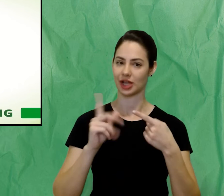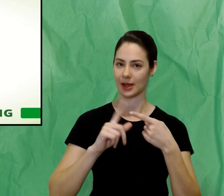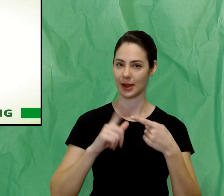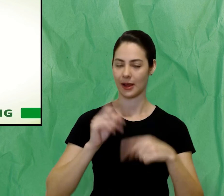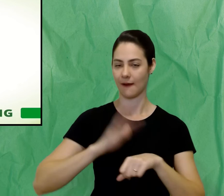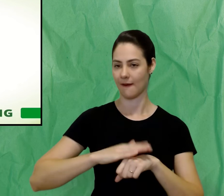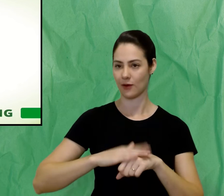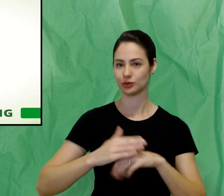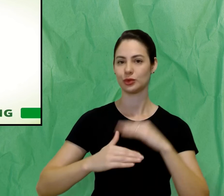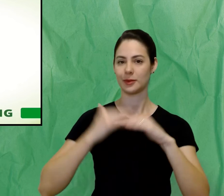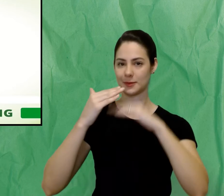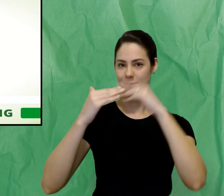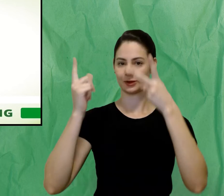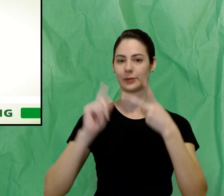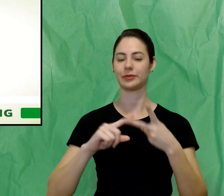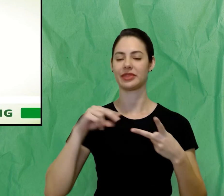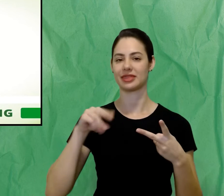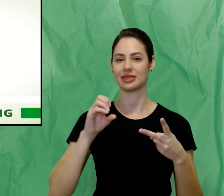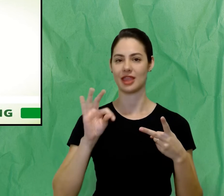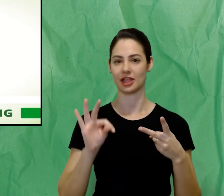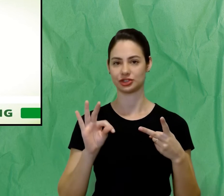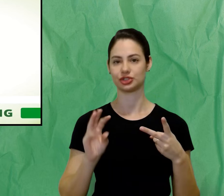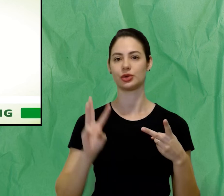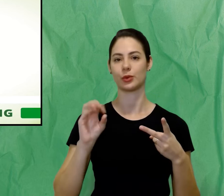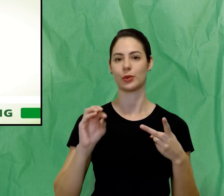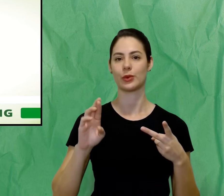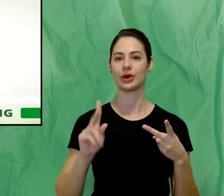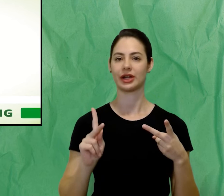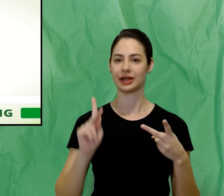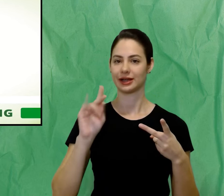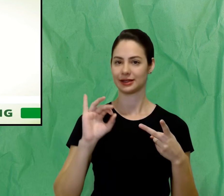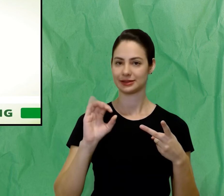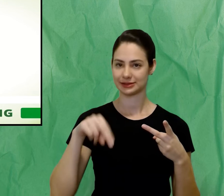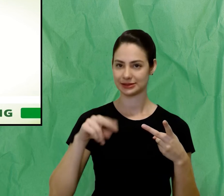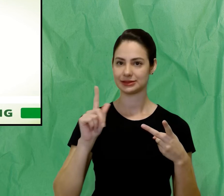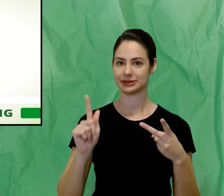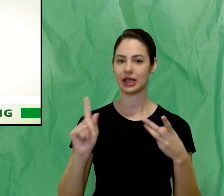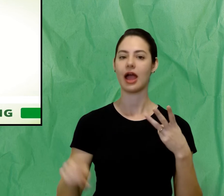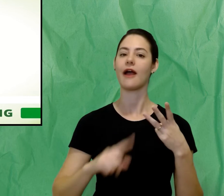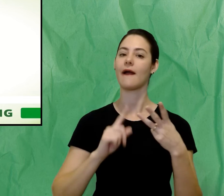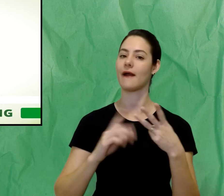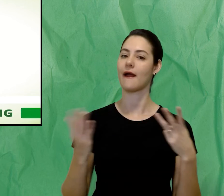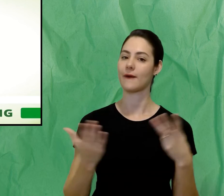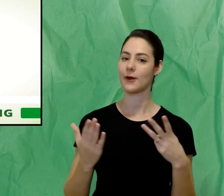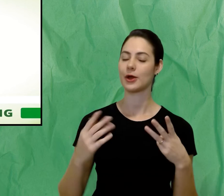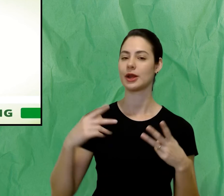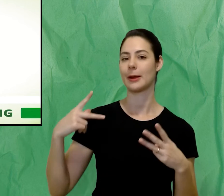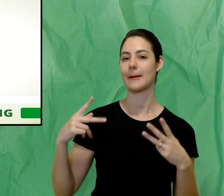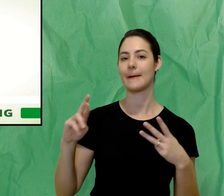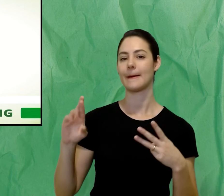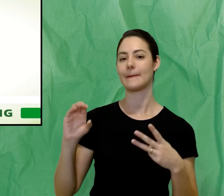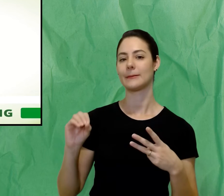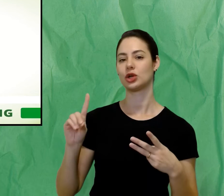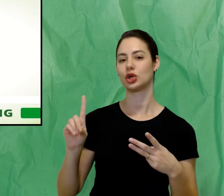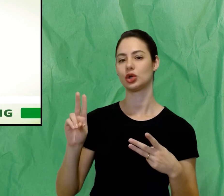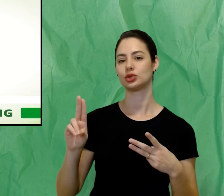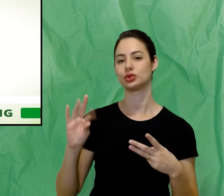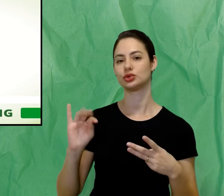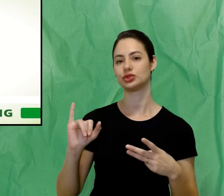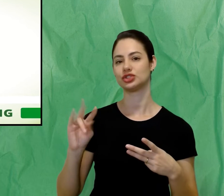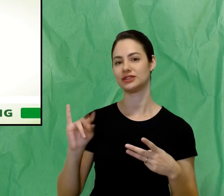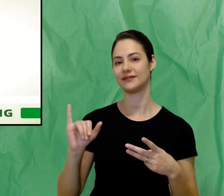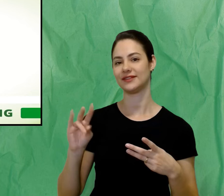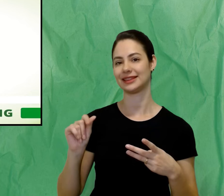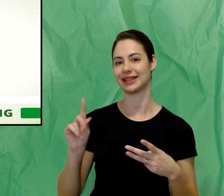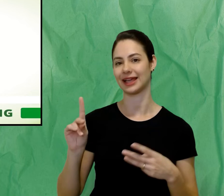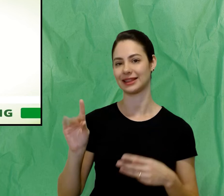autopromoção, falamos de networking e agora falaremos sobre produtividade aqui, né?